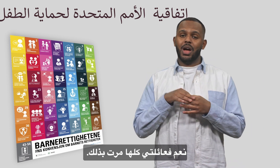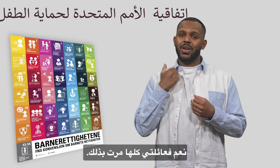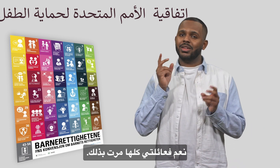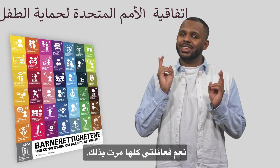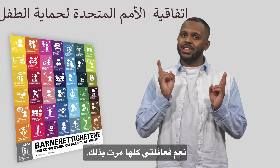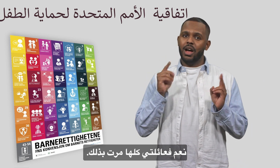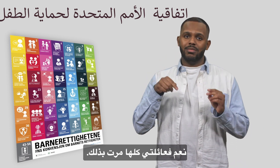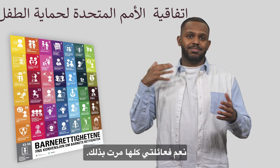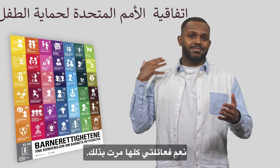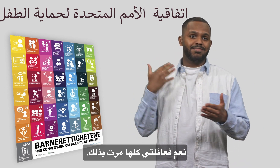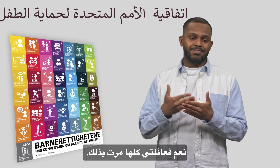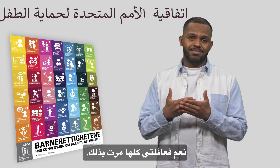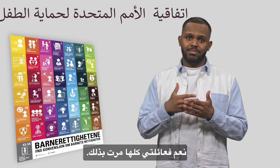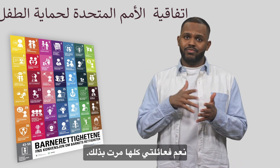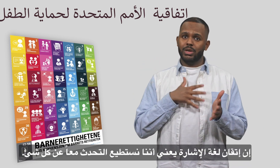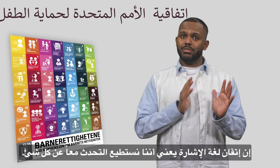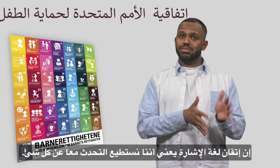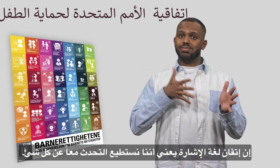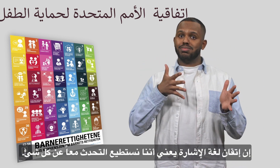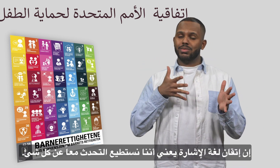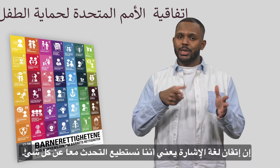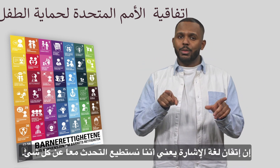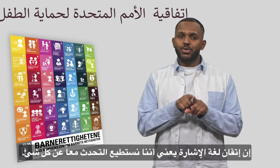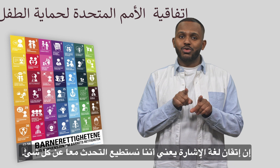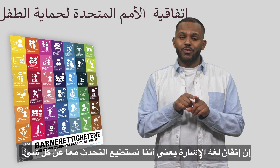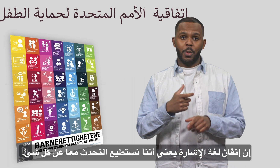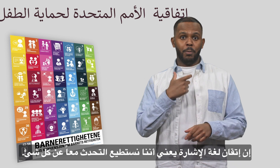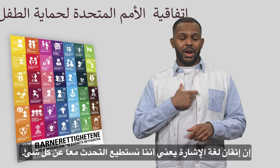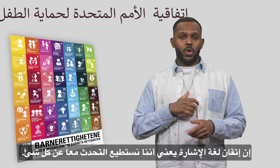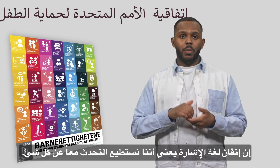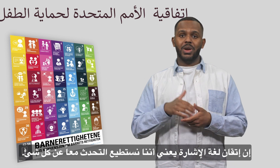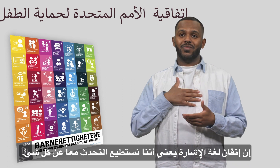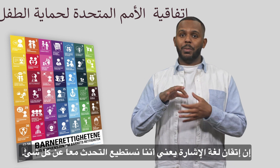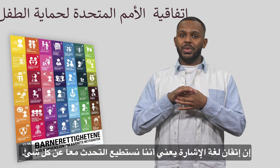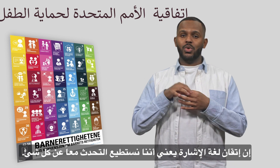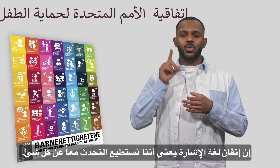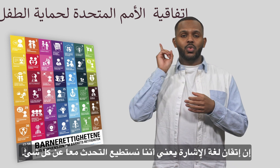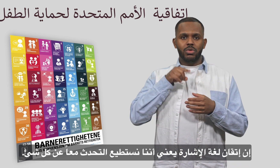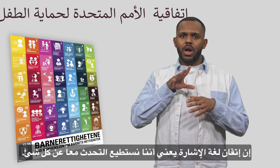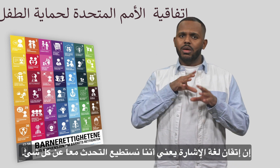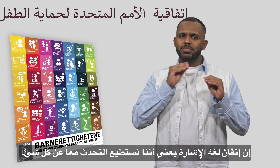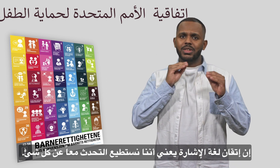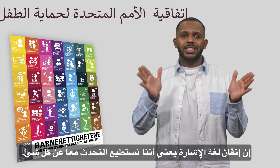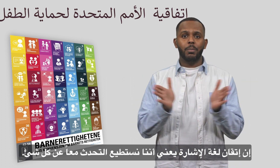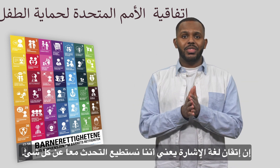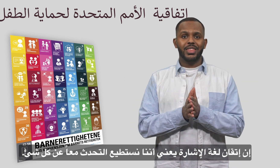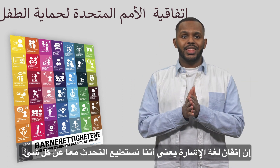نعم، فعائلتي كلها مرت بذلك. إن إتقان لغة الإشارة يعني أننا نستطيع التحدث معا عن كل